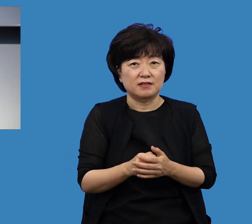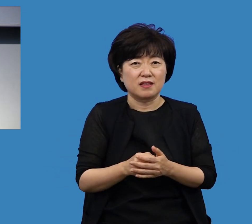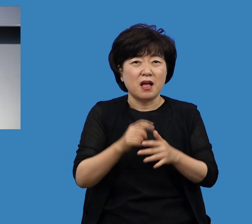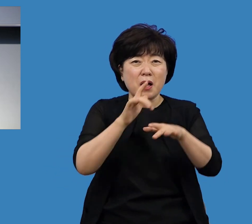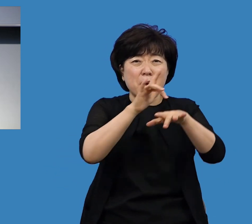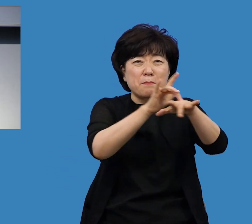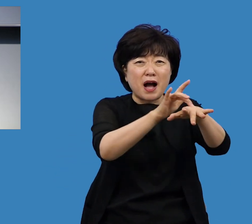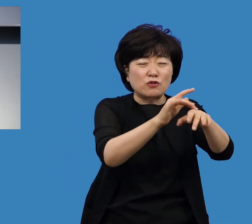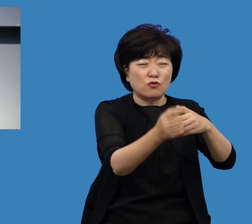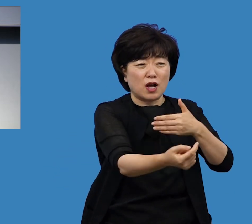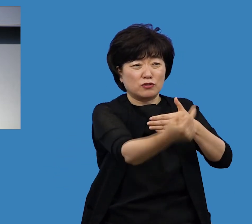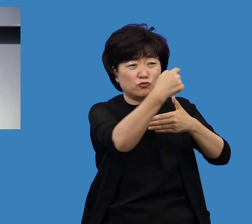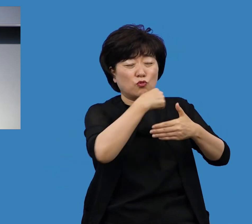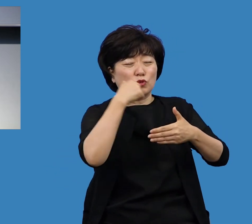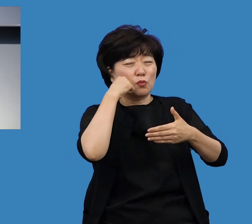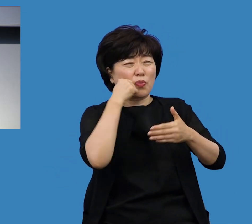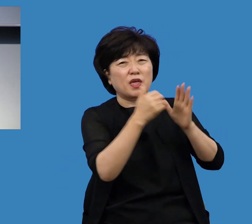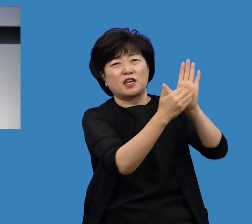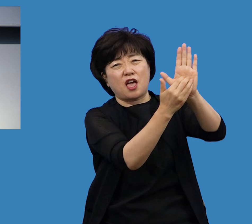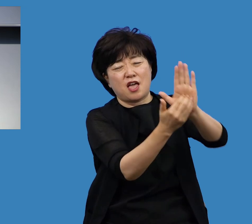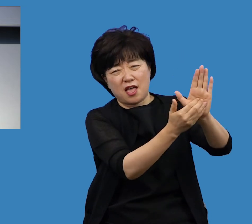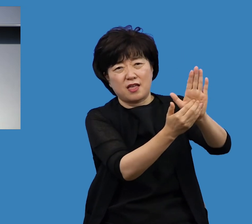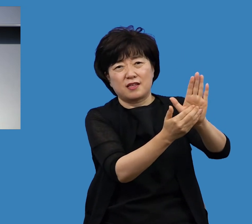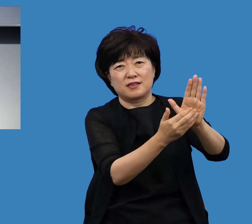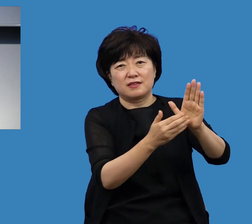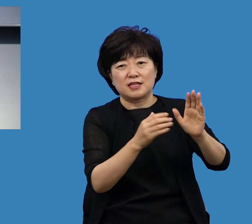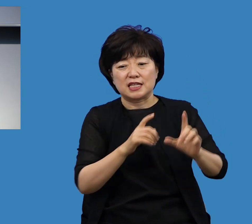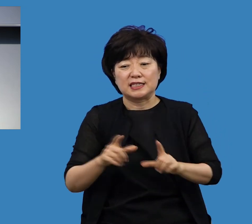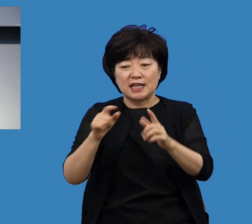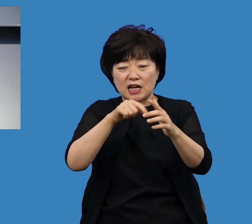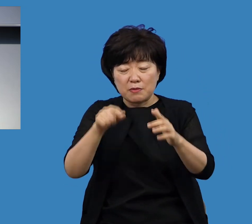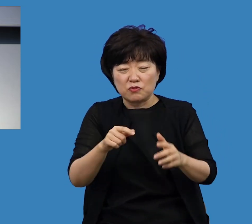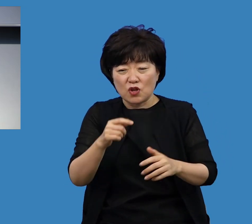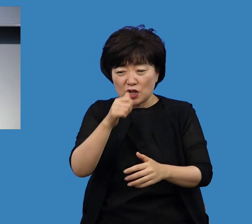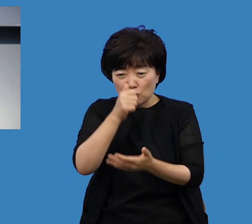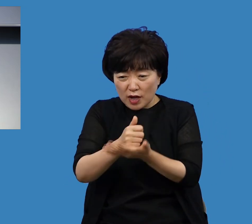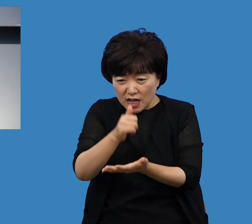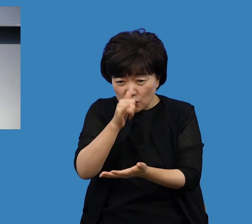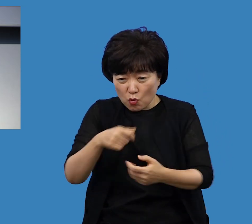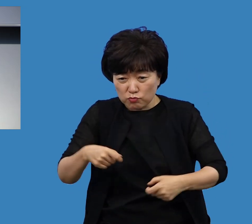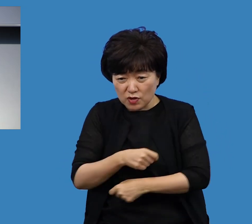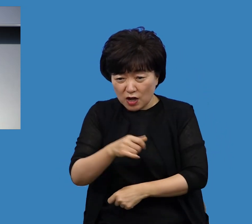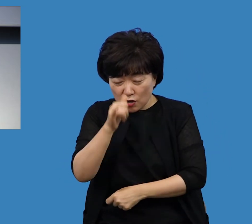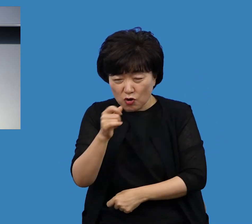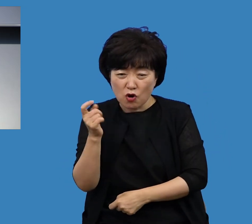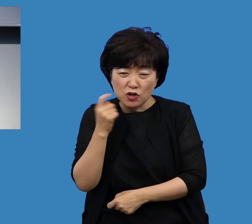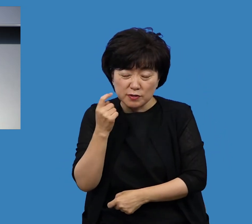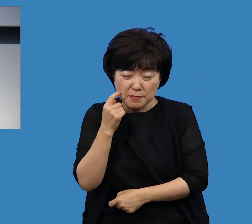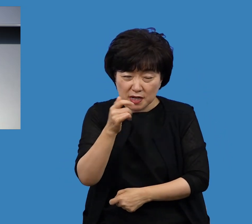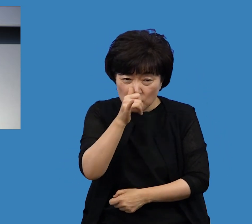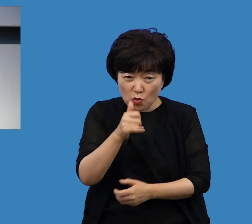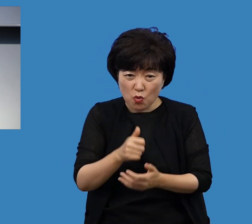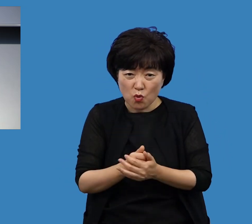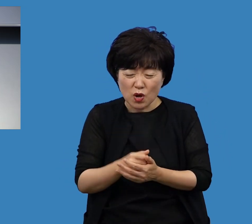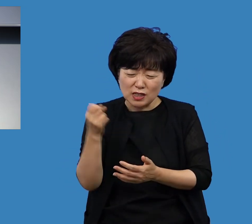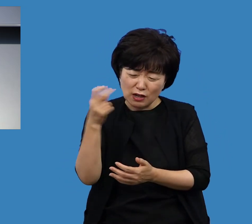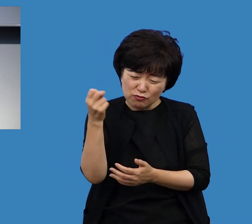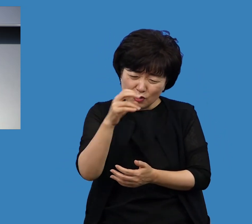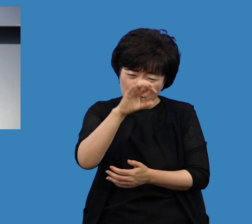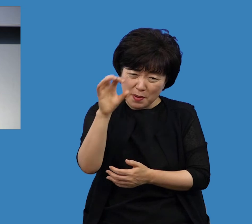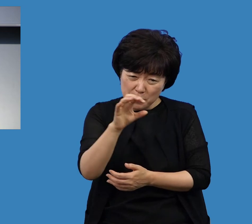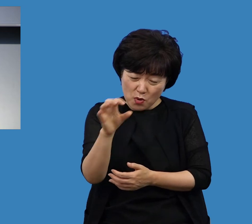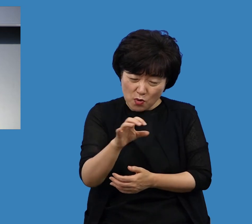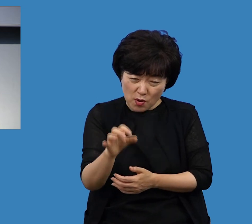수 없도록 하려는 거예요. 계속 우리 삶 가운데 죄가 있고 불의한 것이 있고 뭐 거짓말이 있고 이러다 보면 거기에